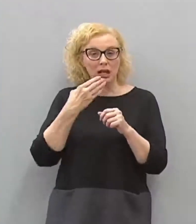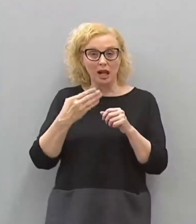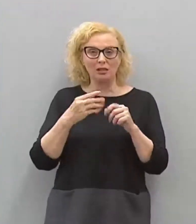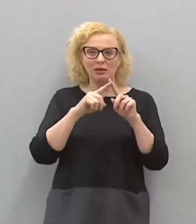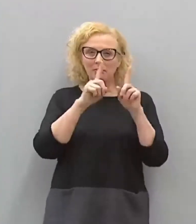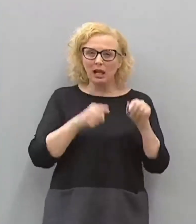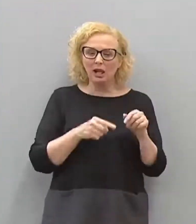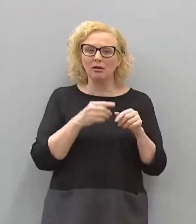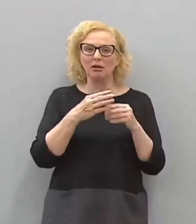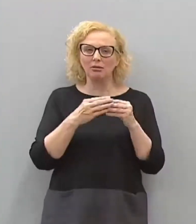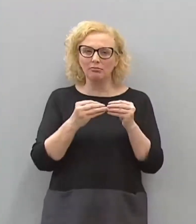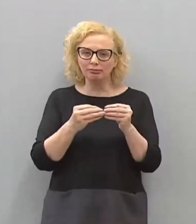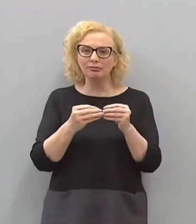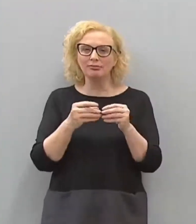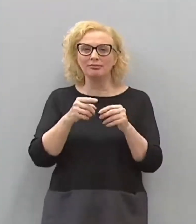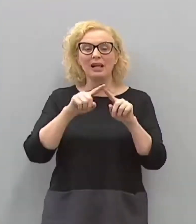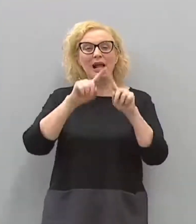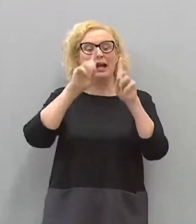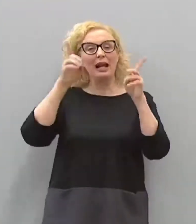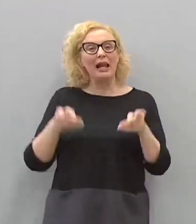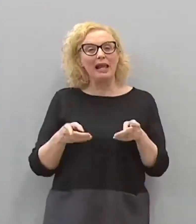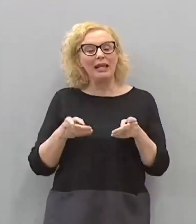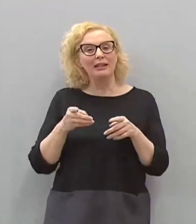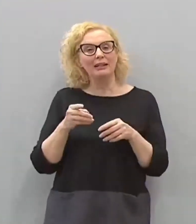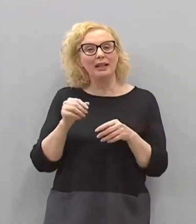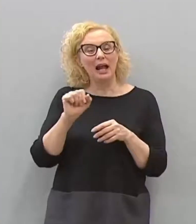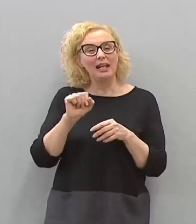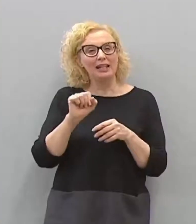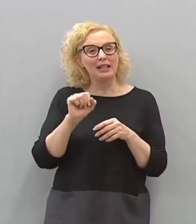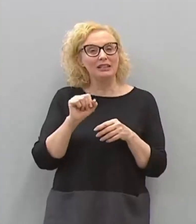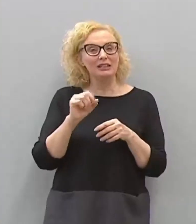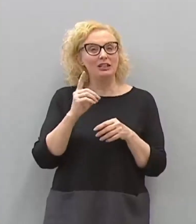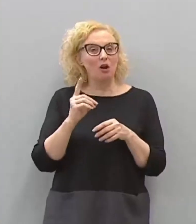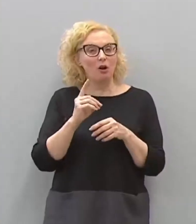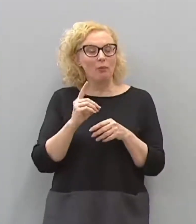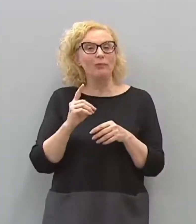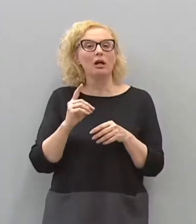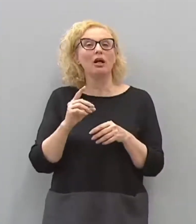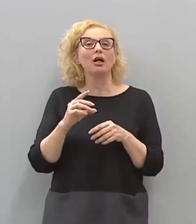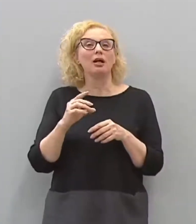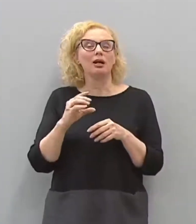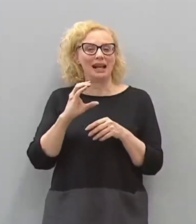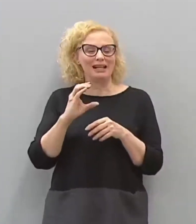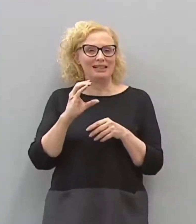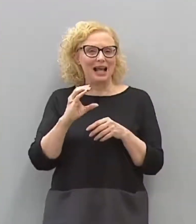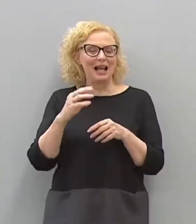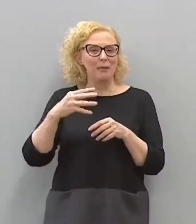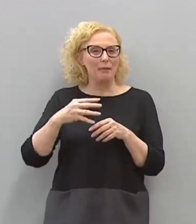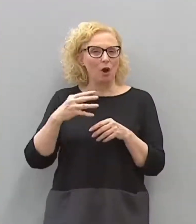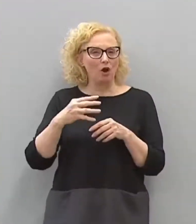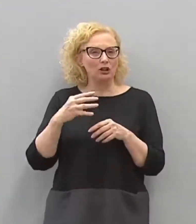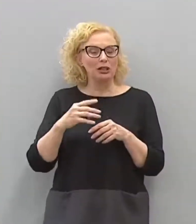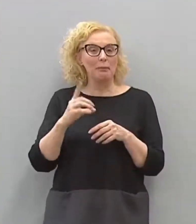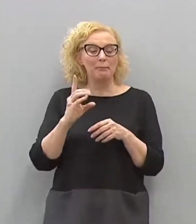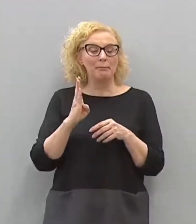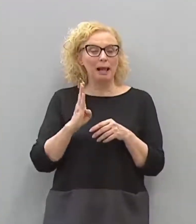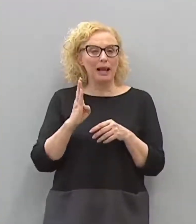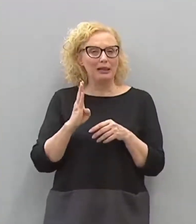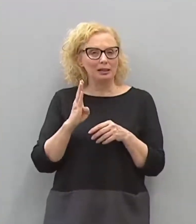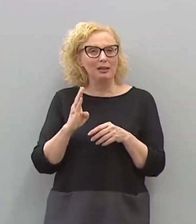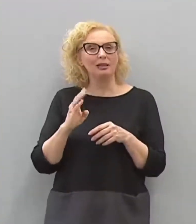le gallerie del mese e don a guai casale notte balandin limarò e